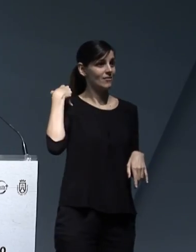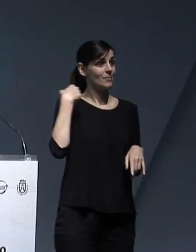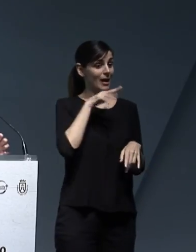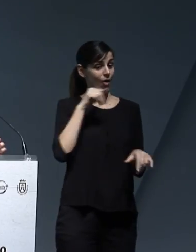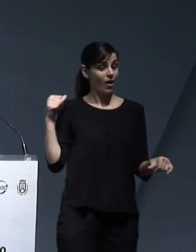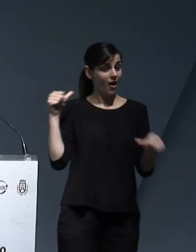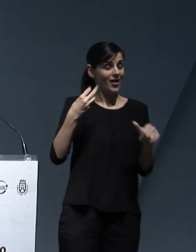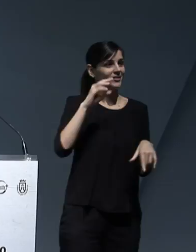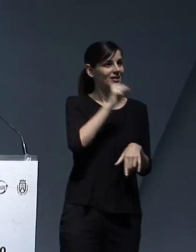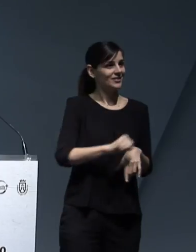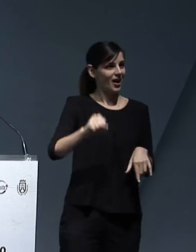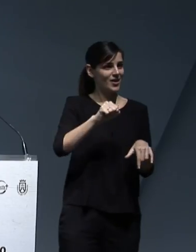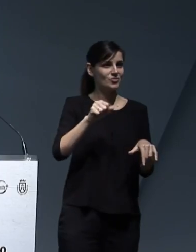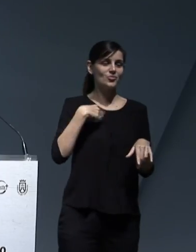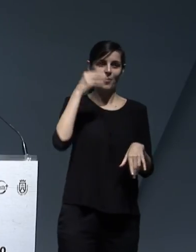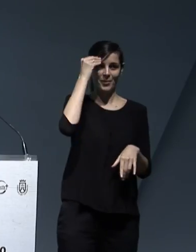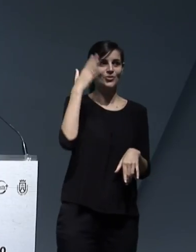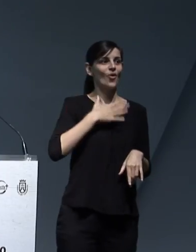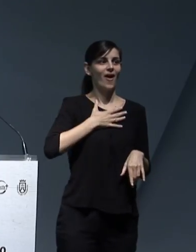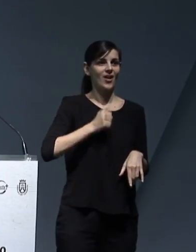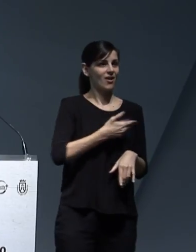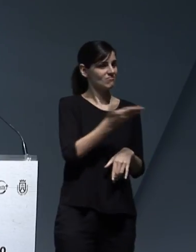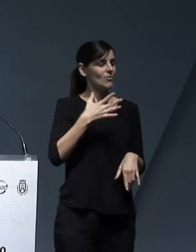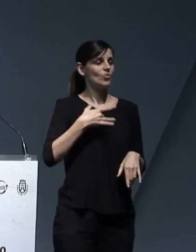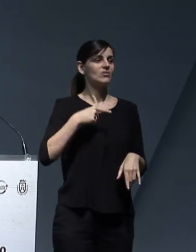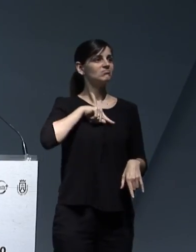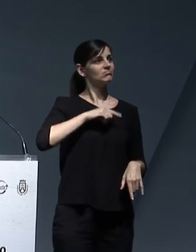sentir satisfechos, esos cargos a los que yo aquí estoy representando